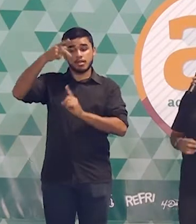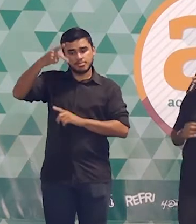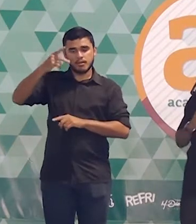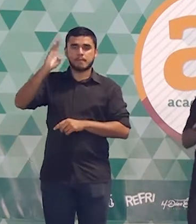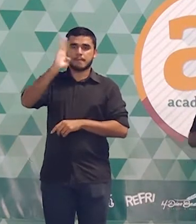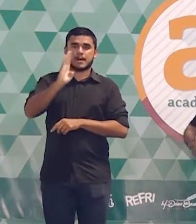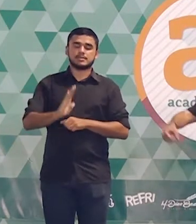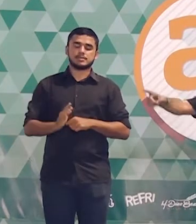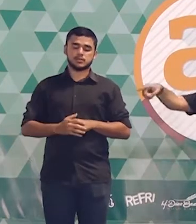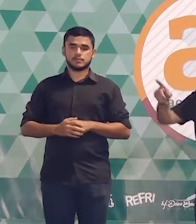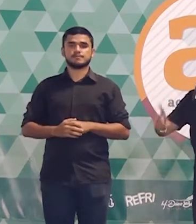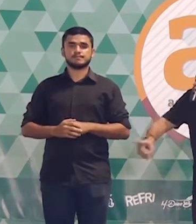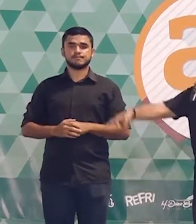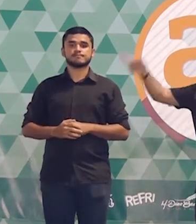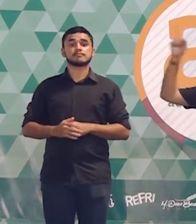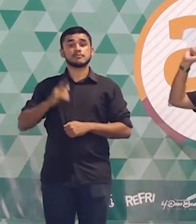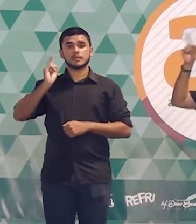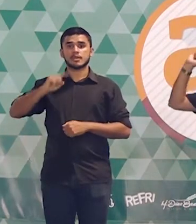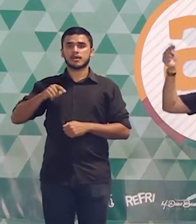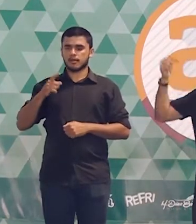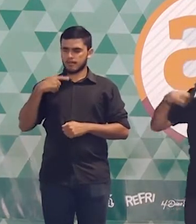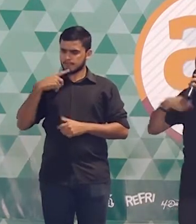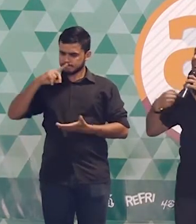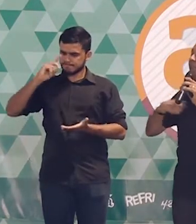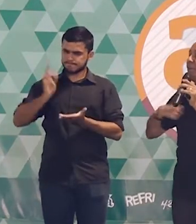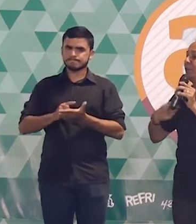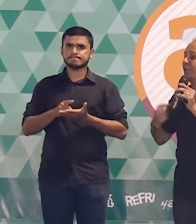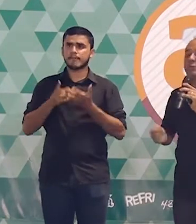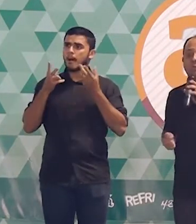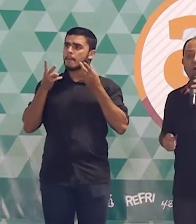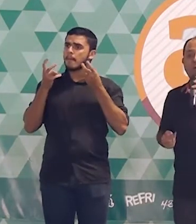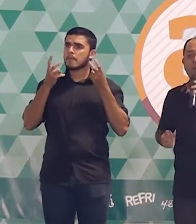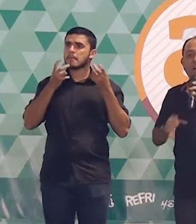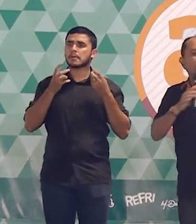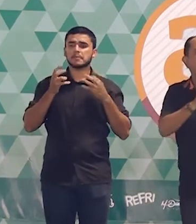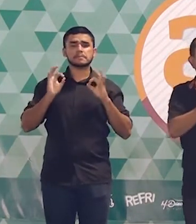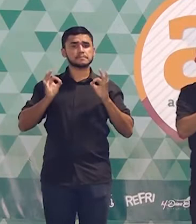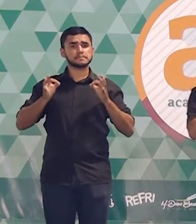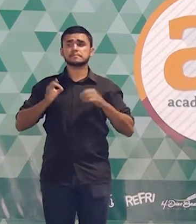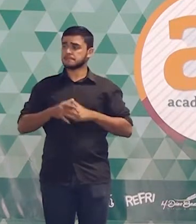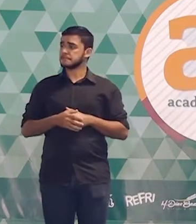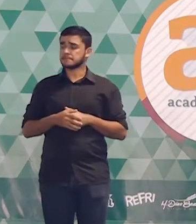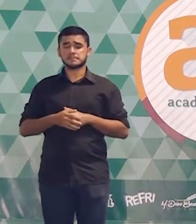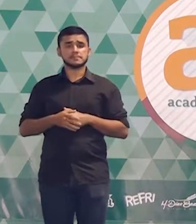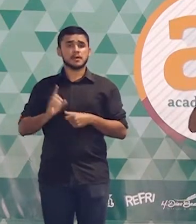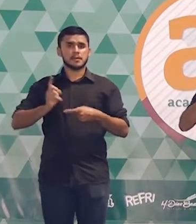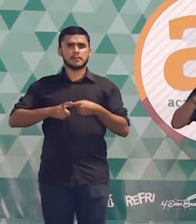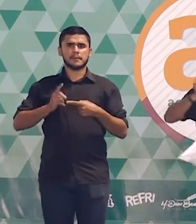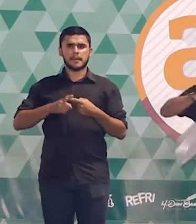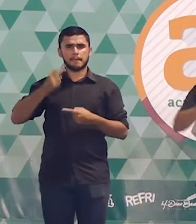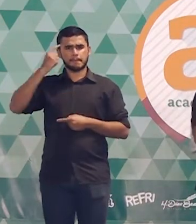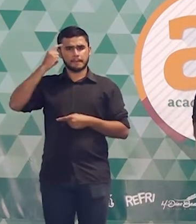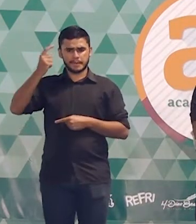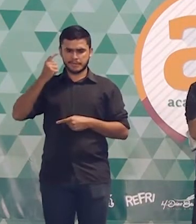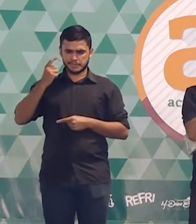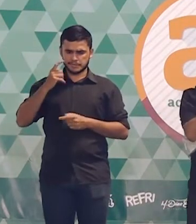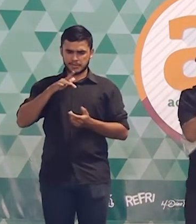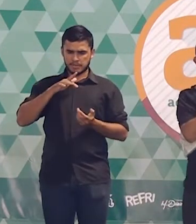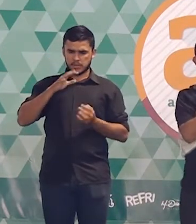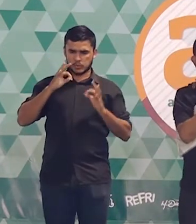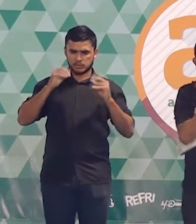brasileira. E é uma realidade facilmente captada pelo nosso povo, porque não é uma realidade